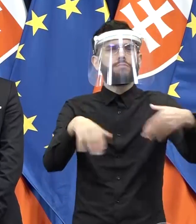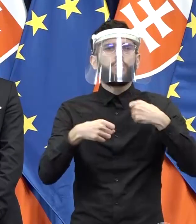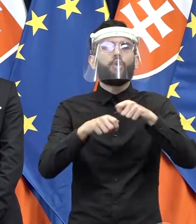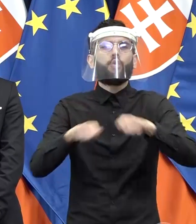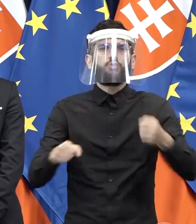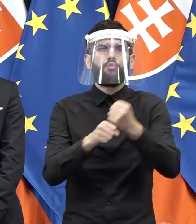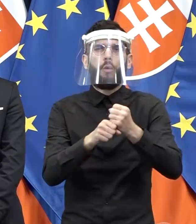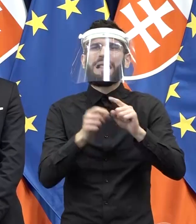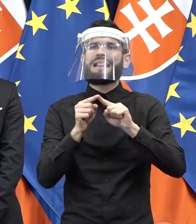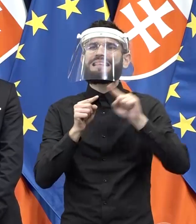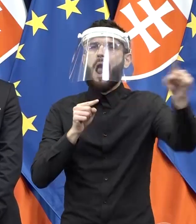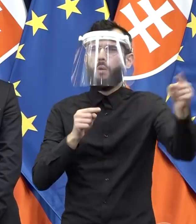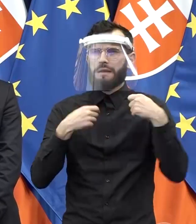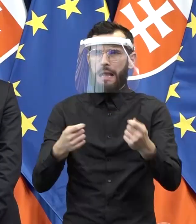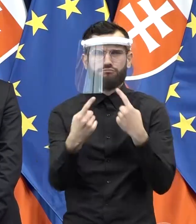rozhodnutia aj naďalko.